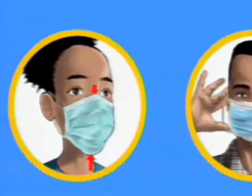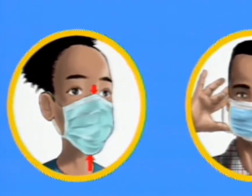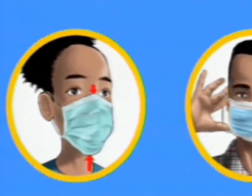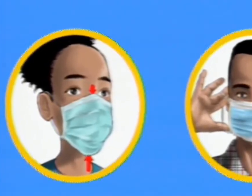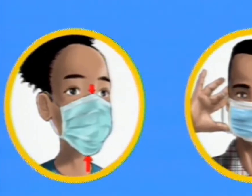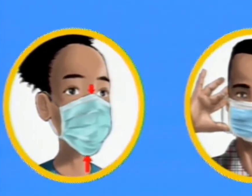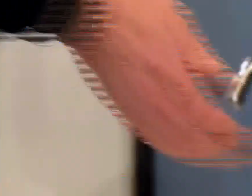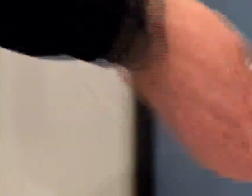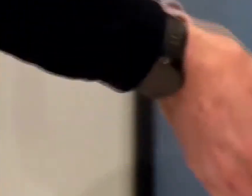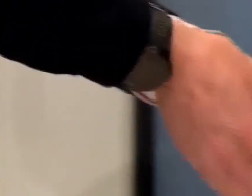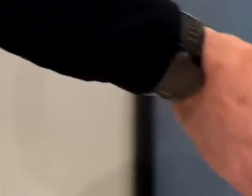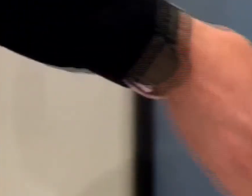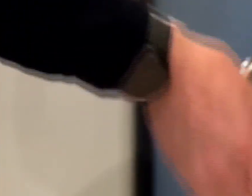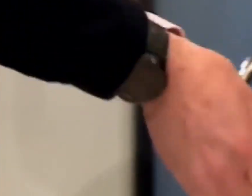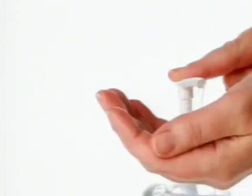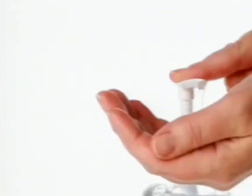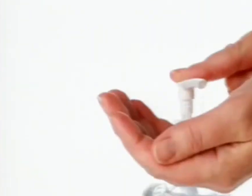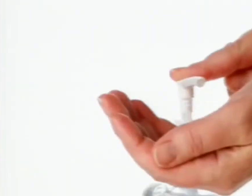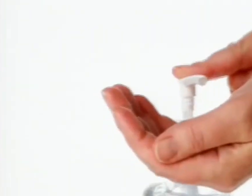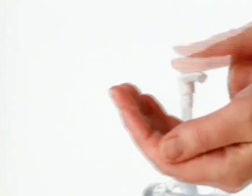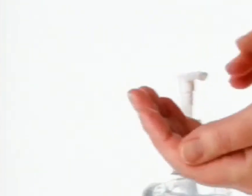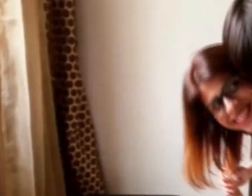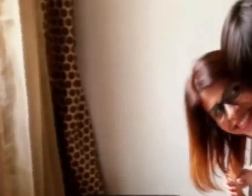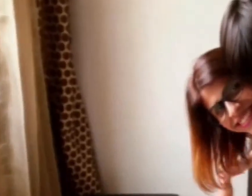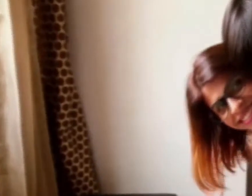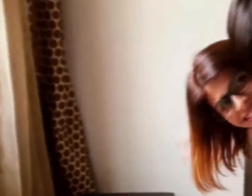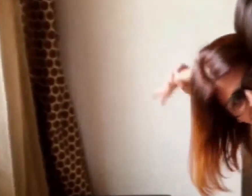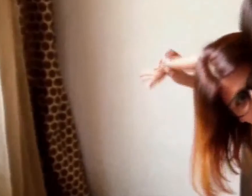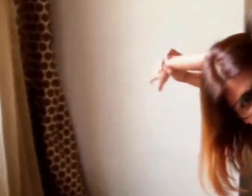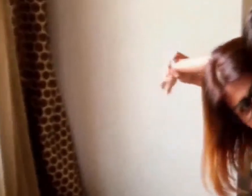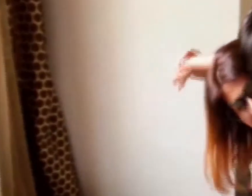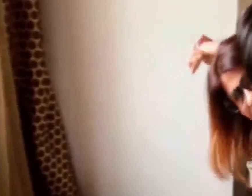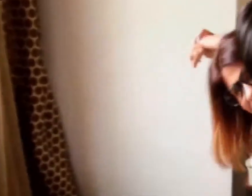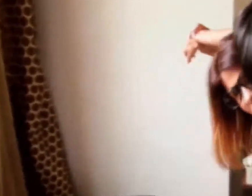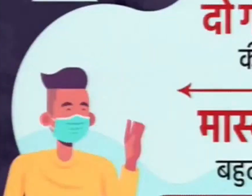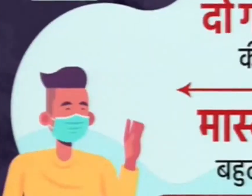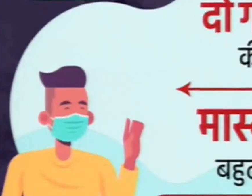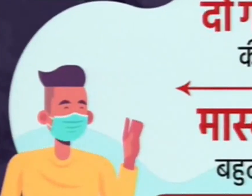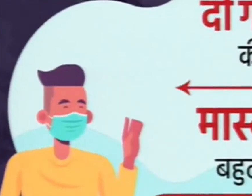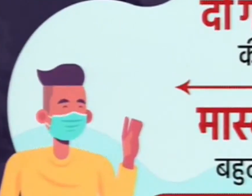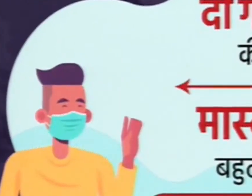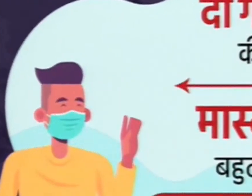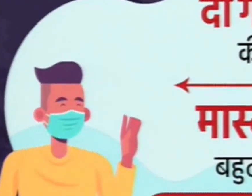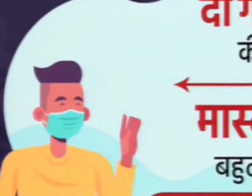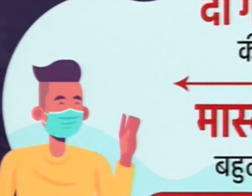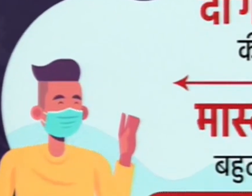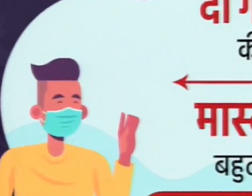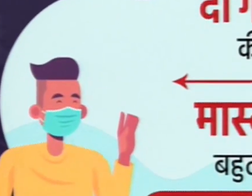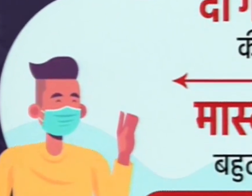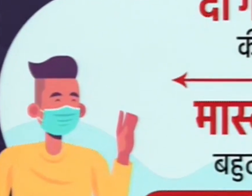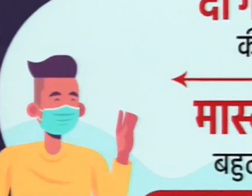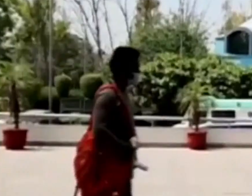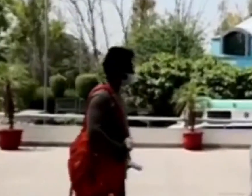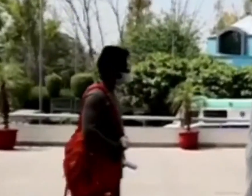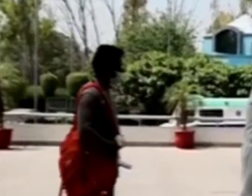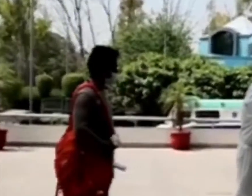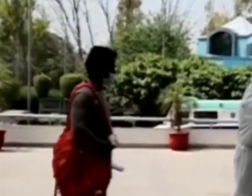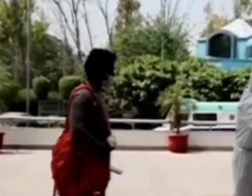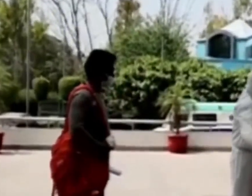समझें। साफ रहें, स्वच्छ रहें और स्वस्थ रहें। 2 गज दूरी, मास्क है जरूरी। किसी भी आपदा की